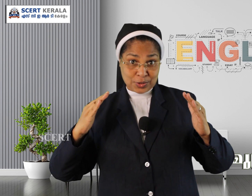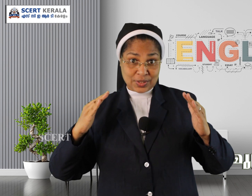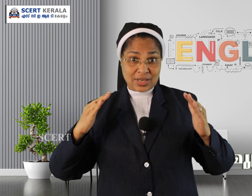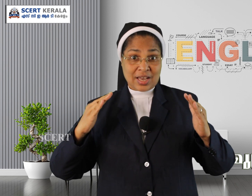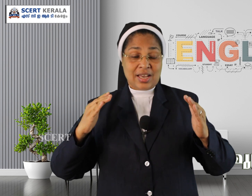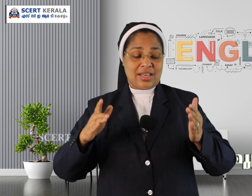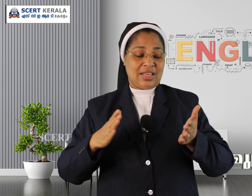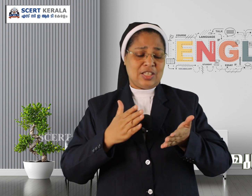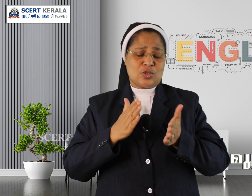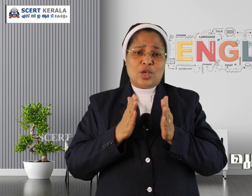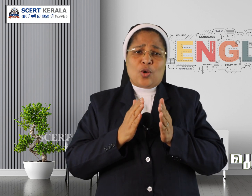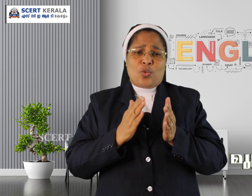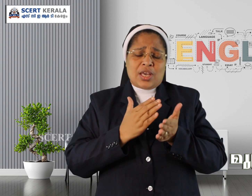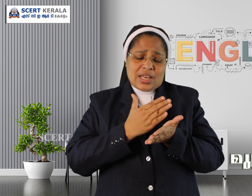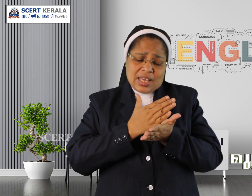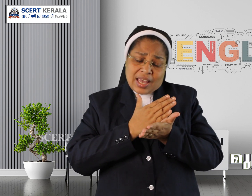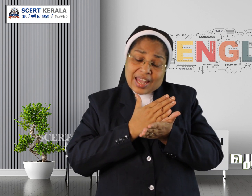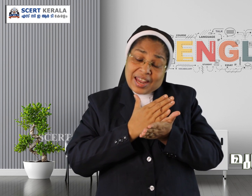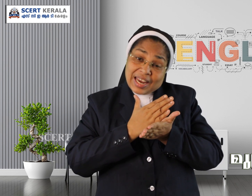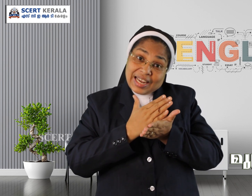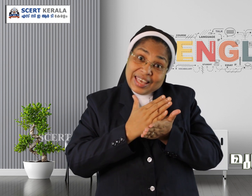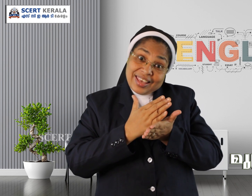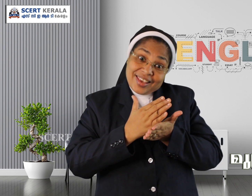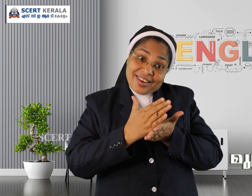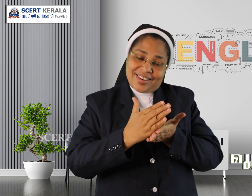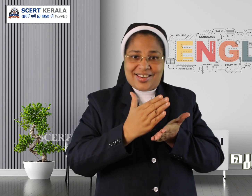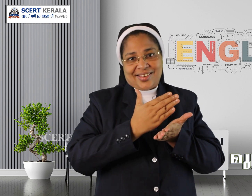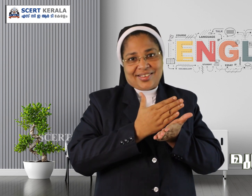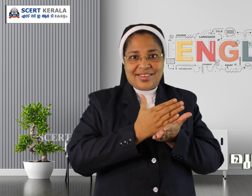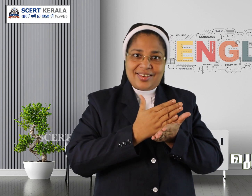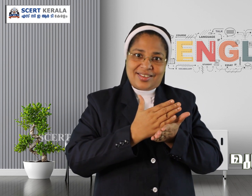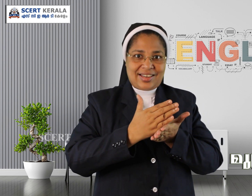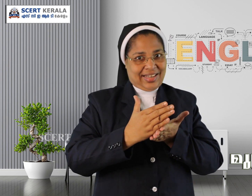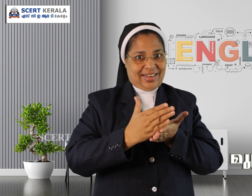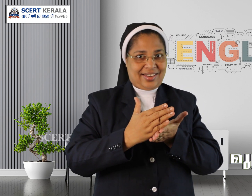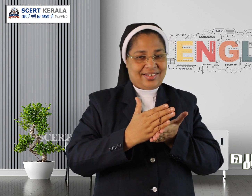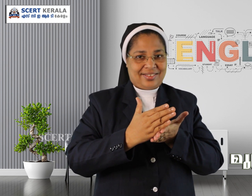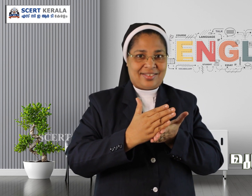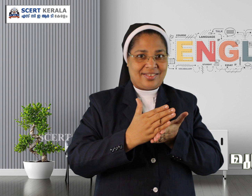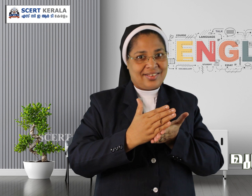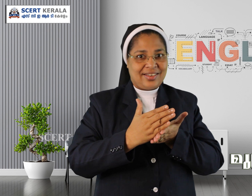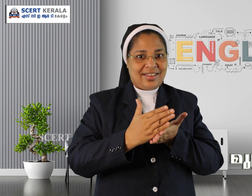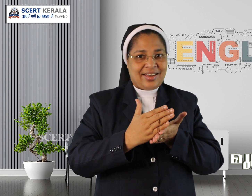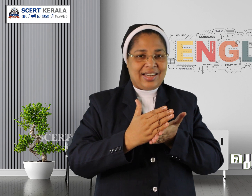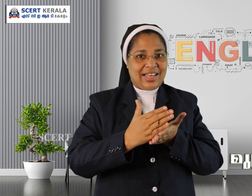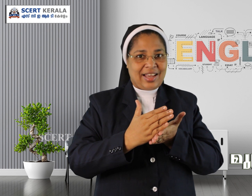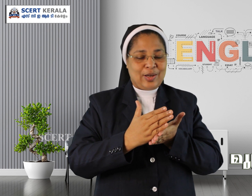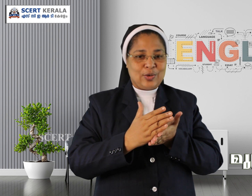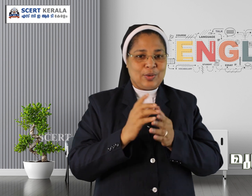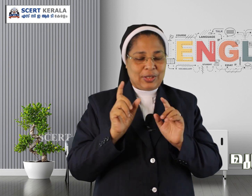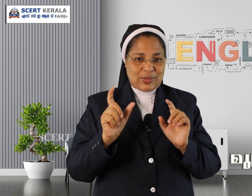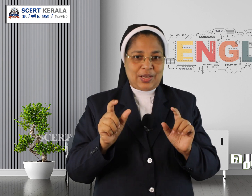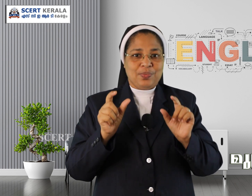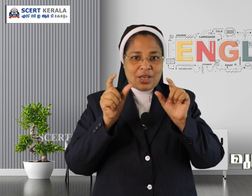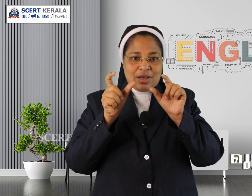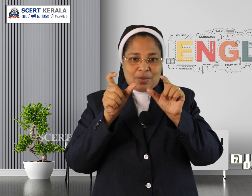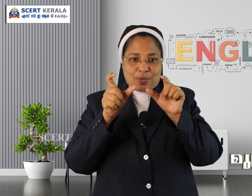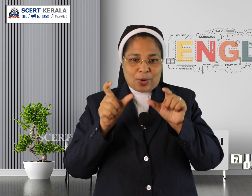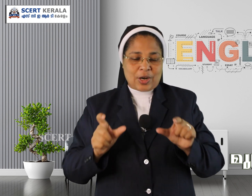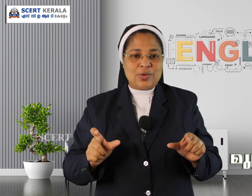ഹൗസ് ഈസ് വെരി ക്ലീൻ, ക്ലീൻ. ക്ലിയർ ആയല്ലോ. അപ്പോൾ ഇത്രയും